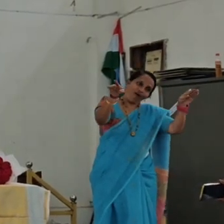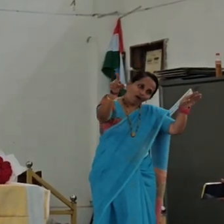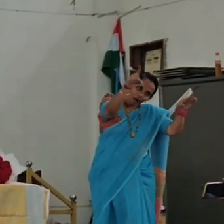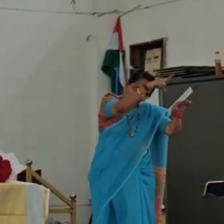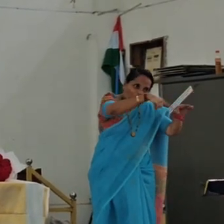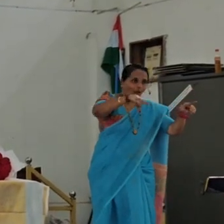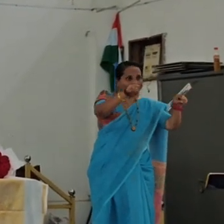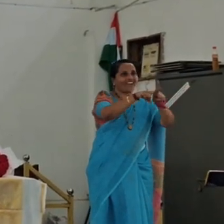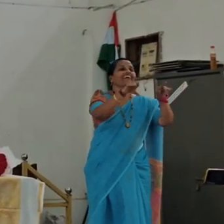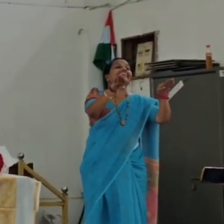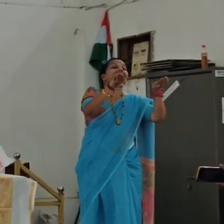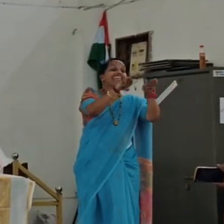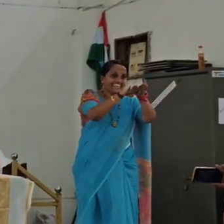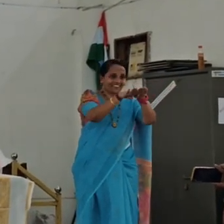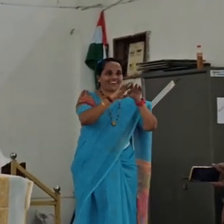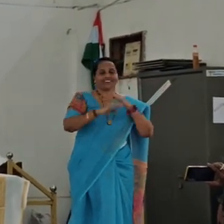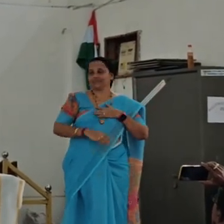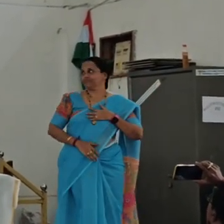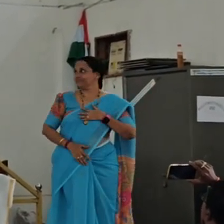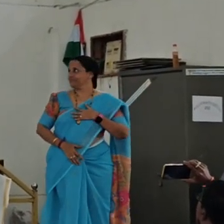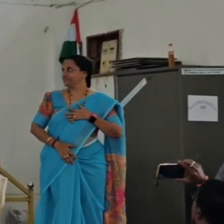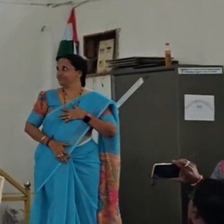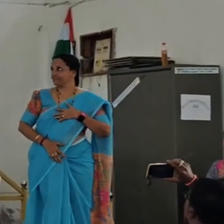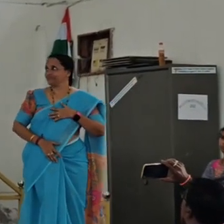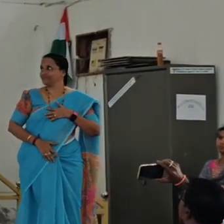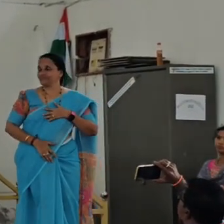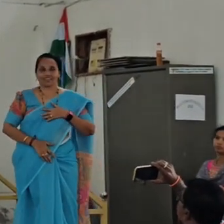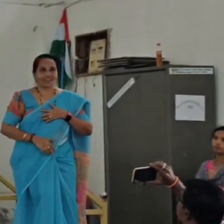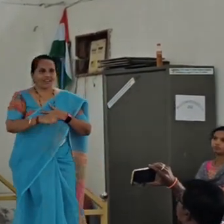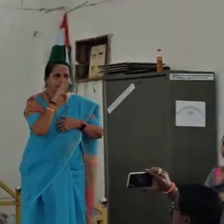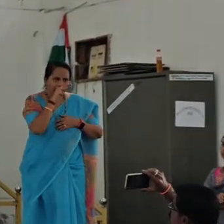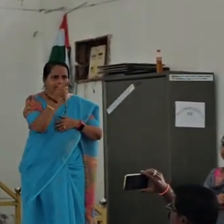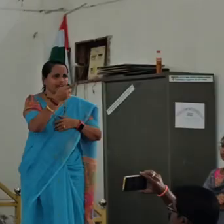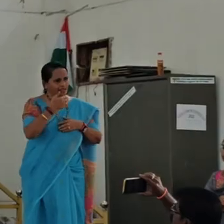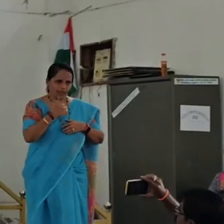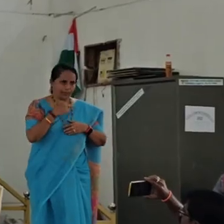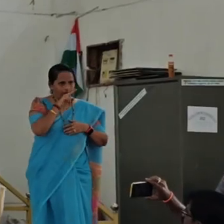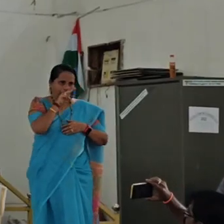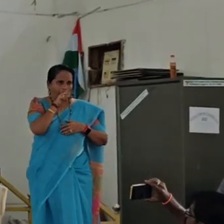అలాగే సమాజంలో ప్రతి ఒక్కరి స్వరము